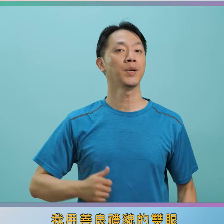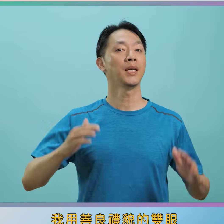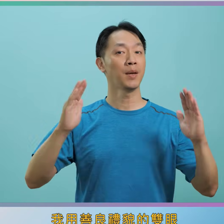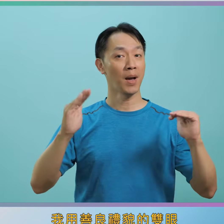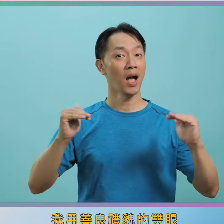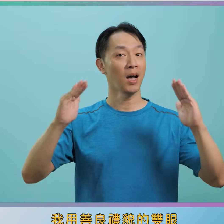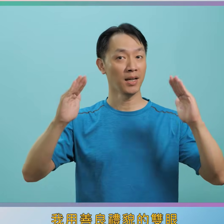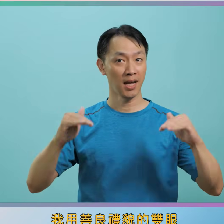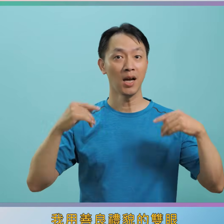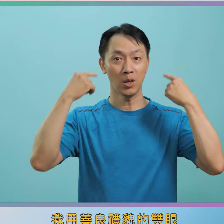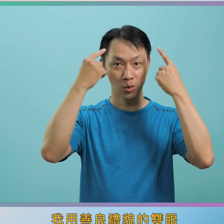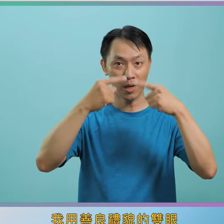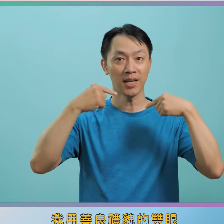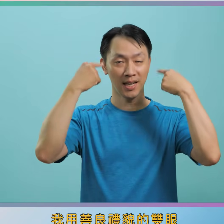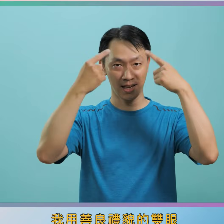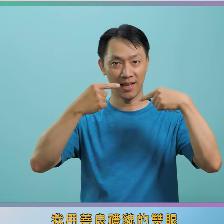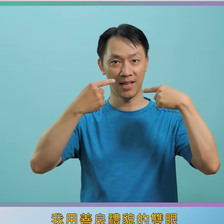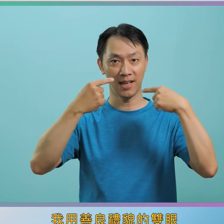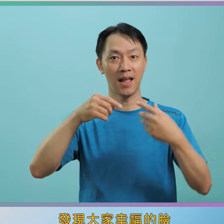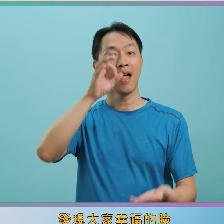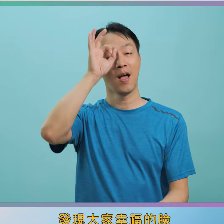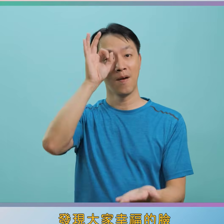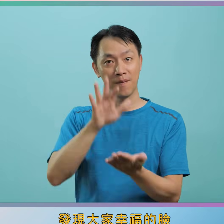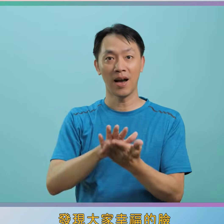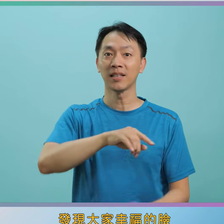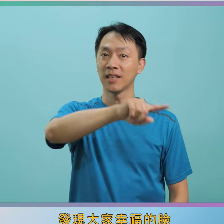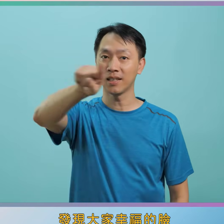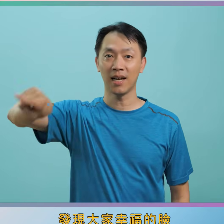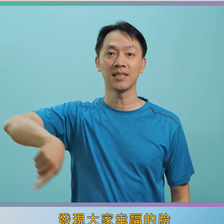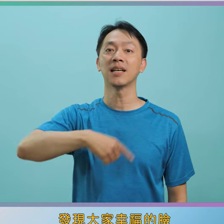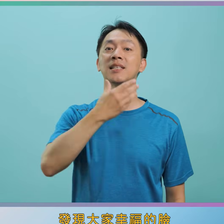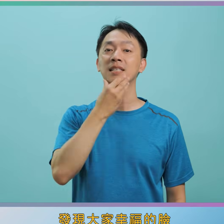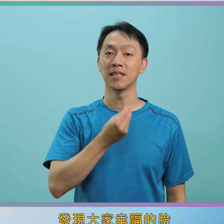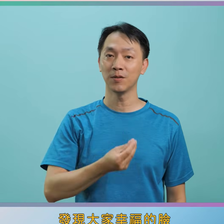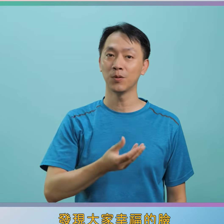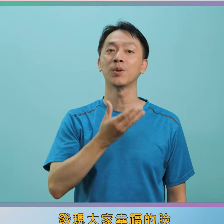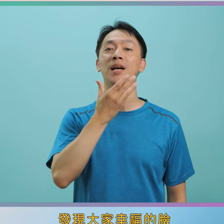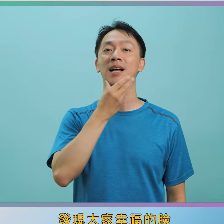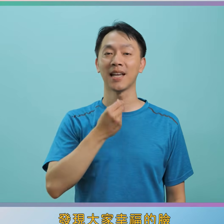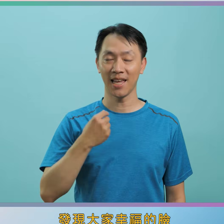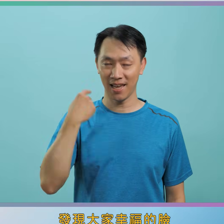礼貌的双眼，发现大家幸福的脸。